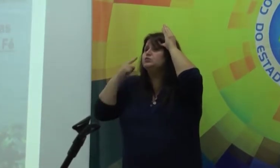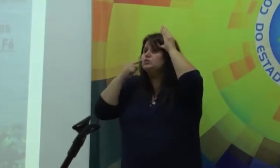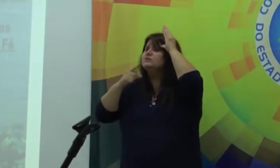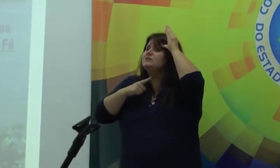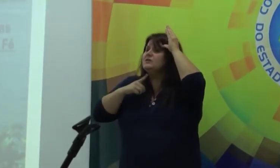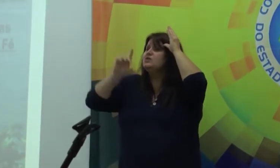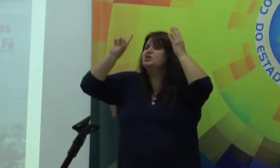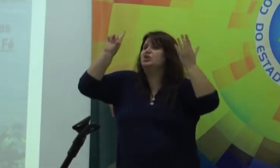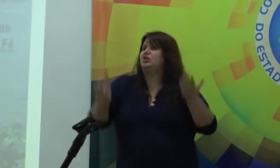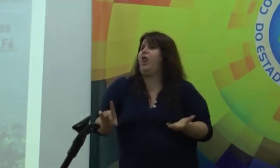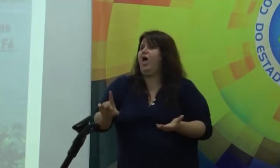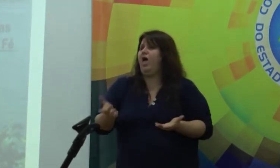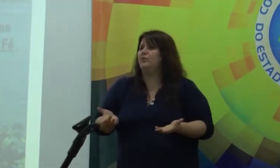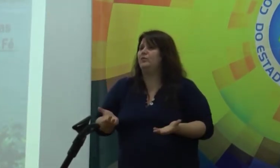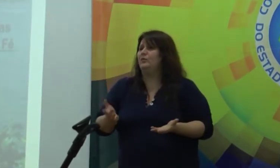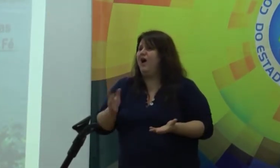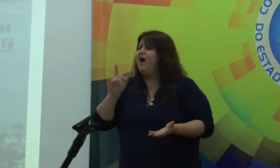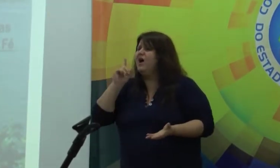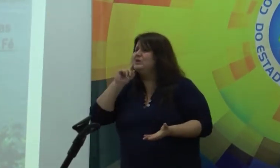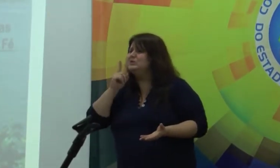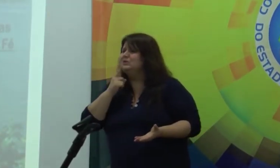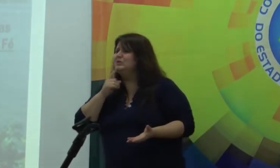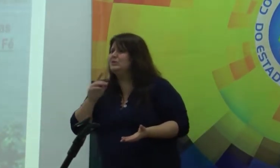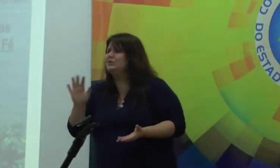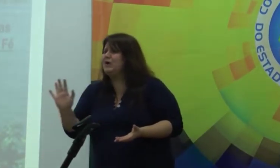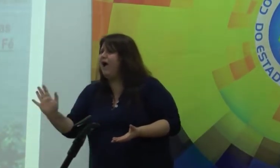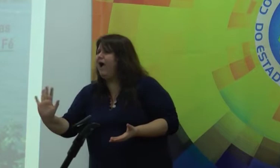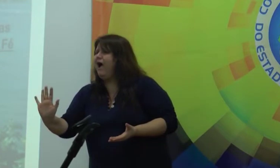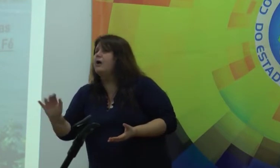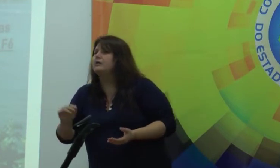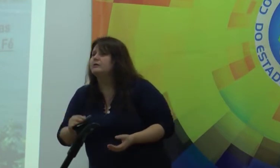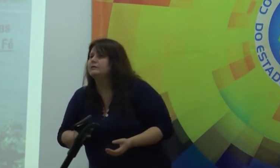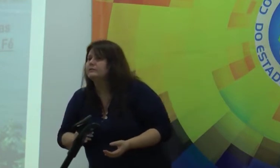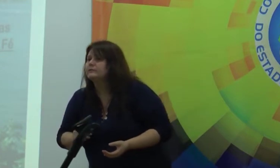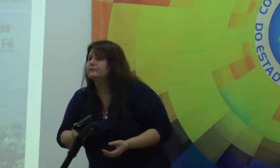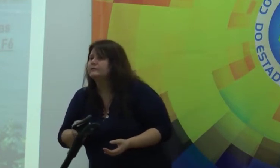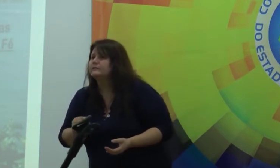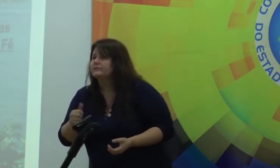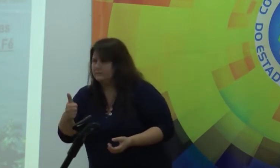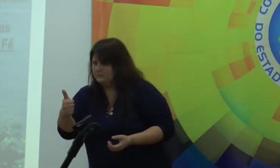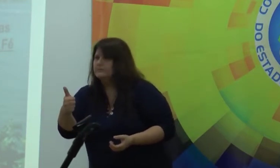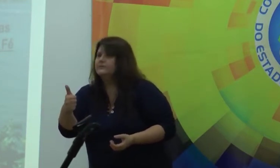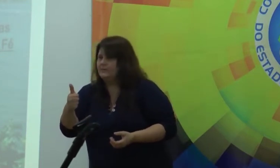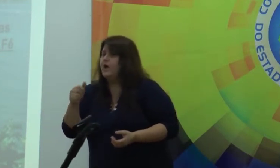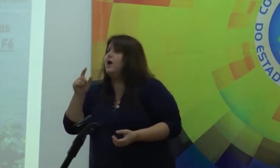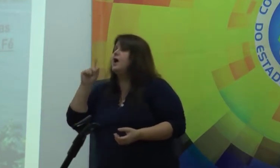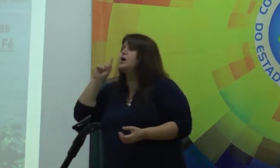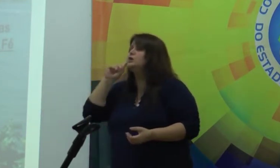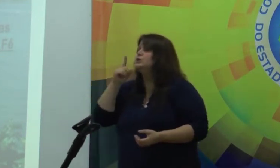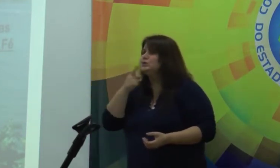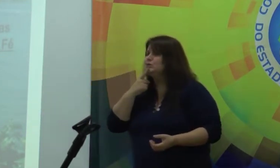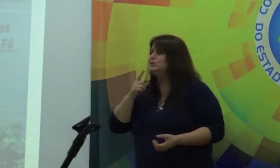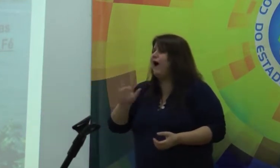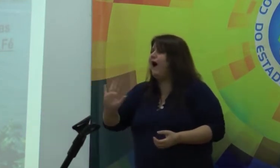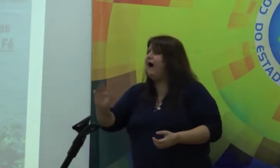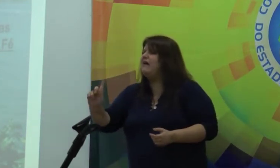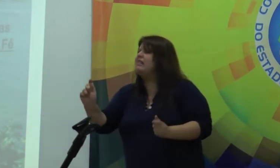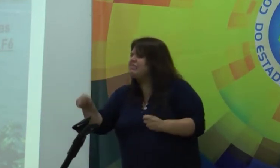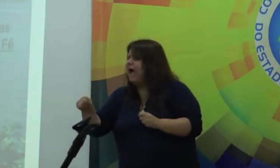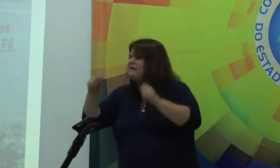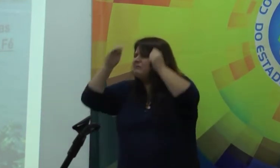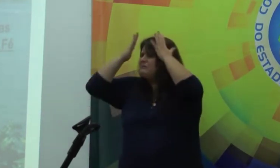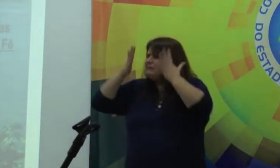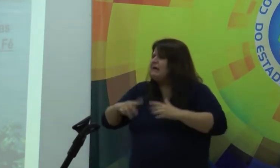Línguas e Sinais para que pudesse entender esse recebimento de fluidos, né? Esse conhecimento.